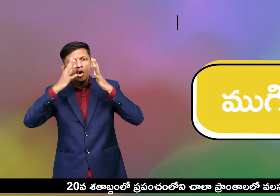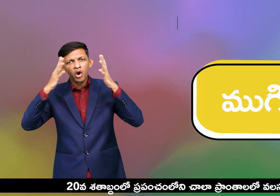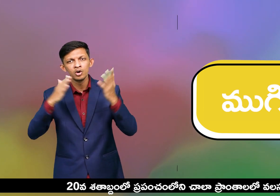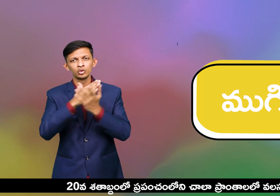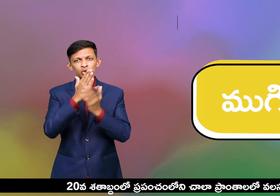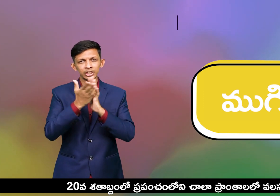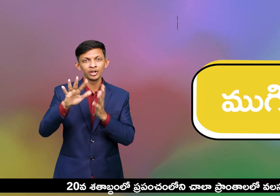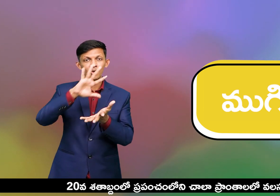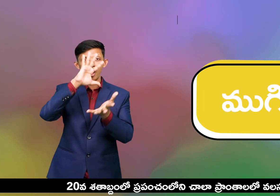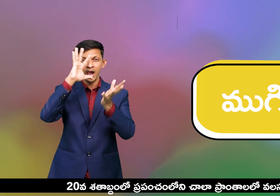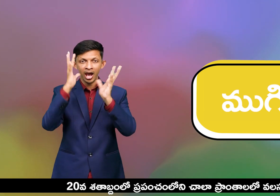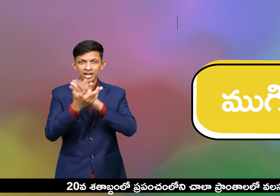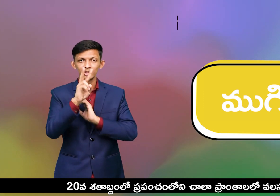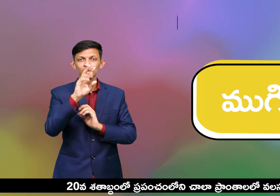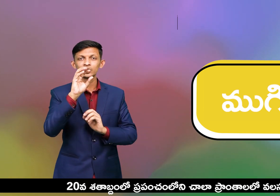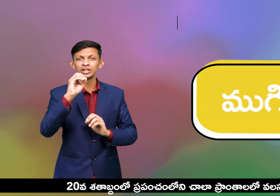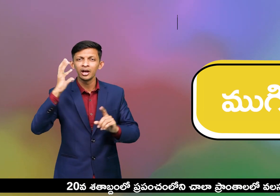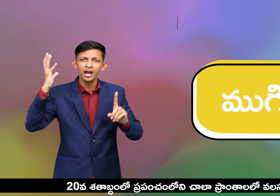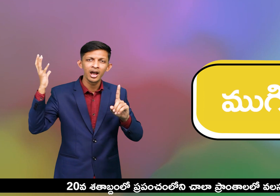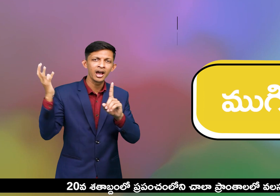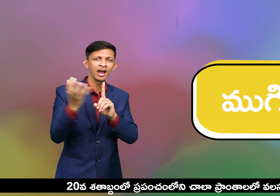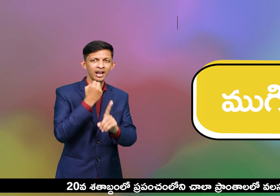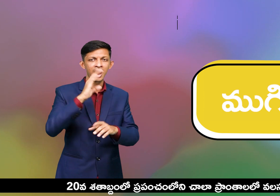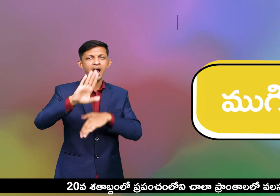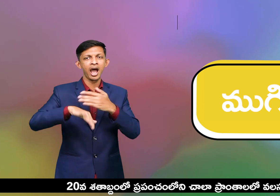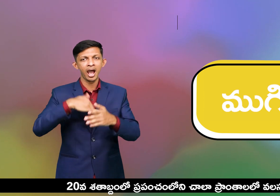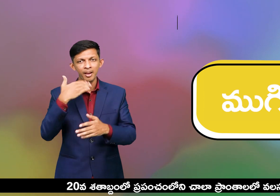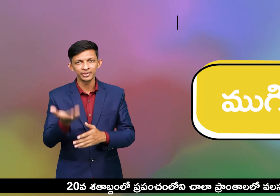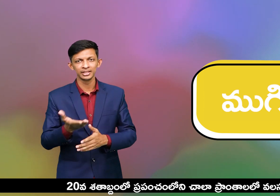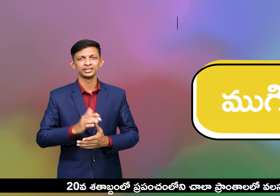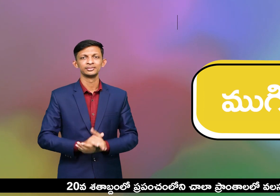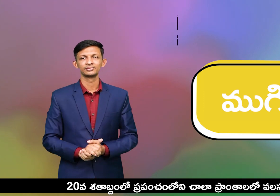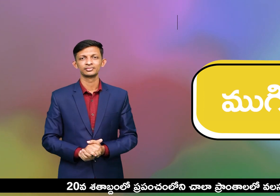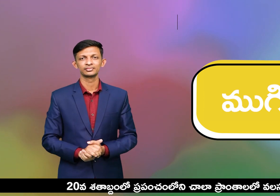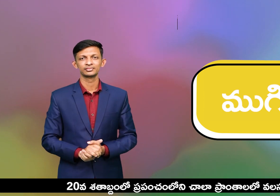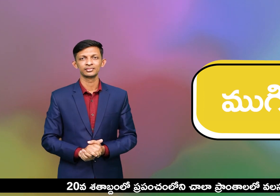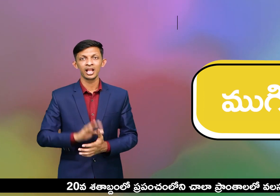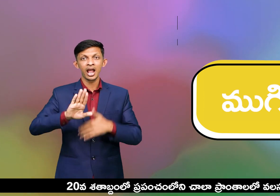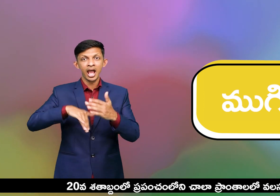20వ శతాబ్దంలో ప్రపంచంలోని చాలా ప్రాంతాలలో వలసవాదం ముగిసింది.